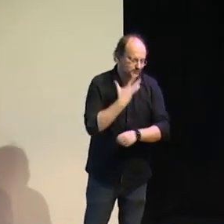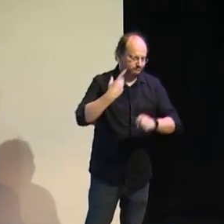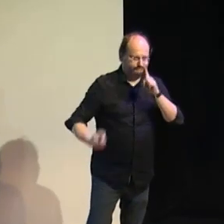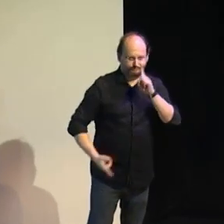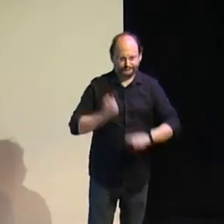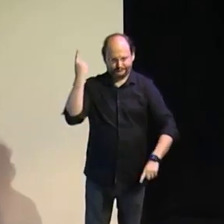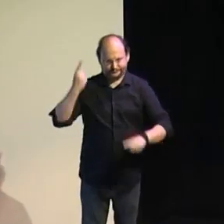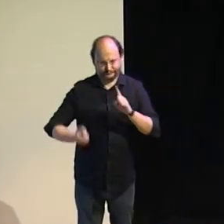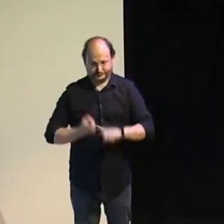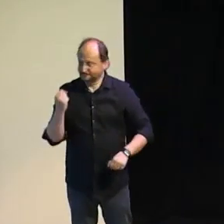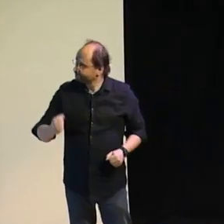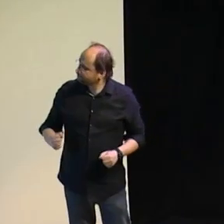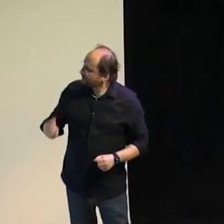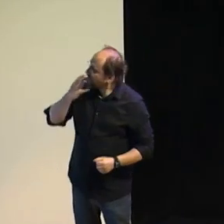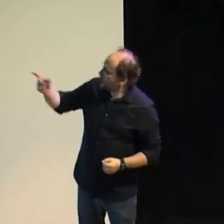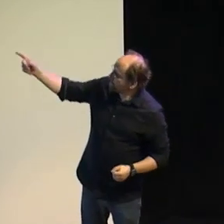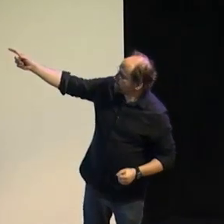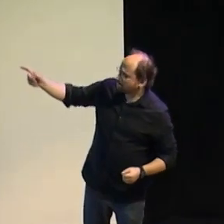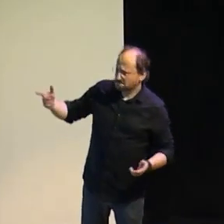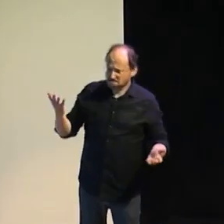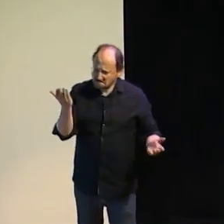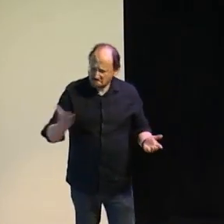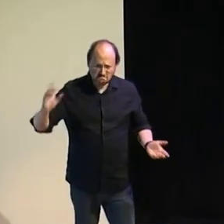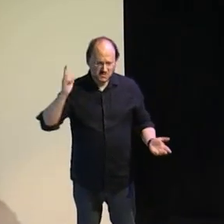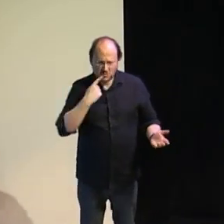phrase-là, et qui est une information capitale.